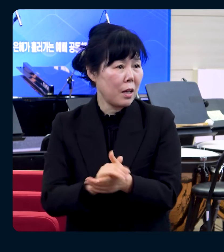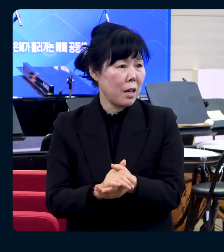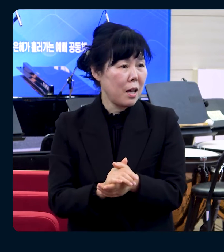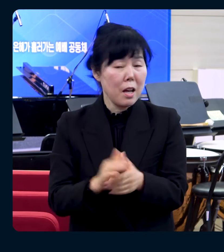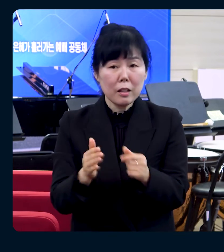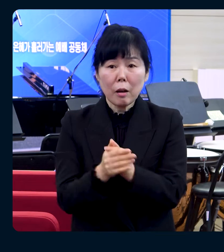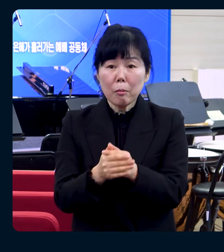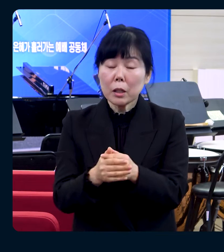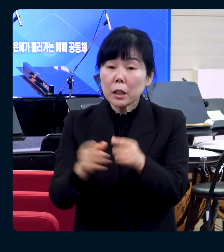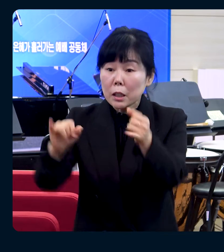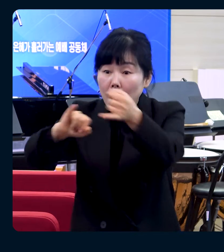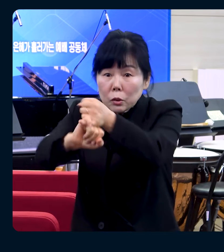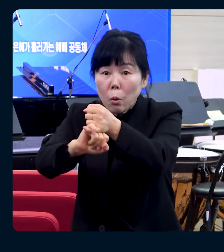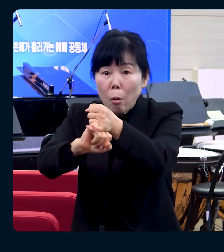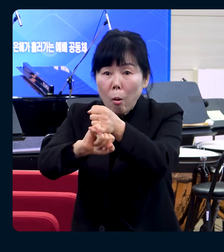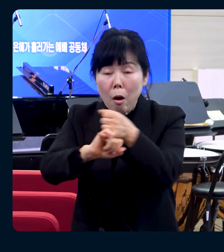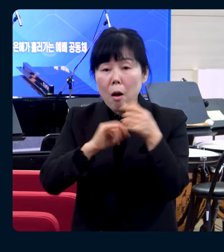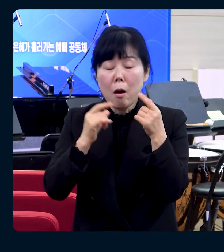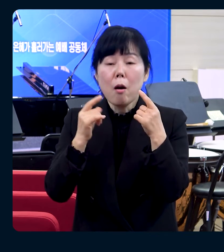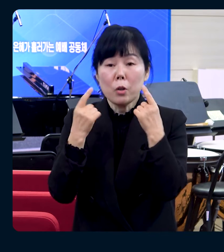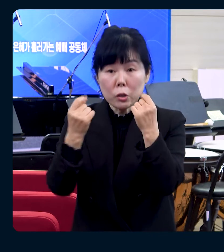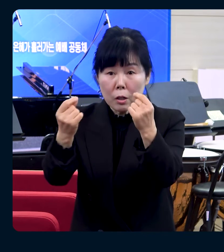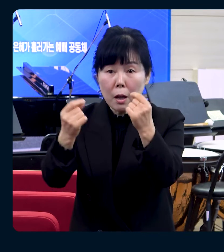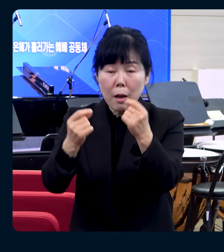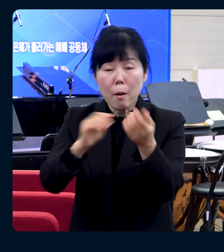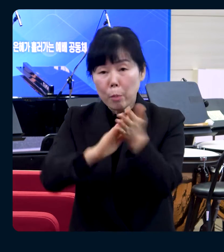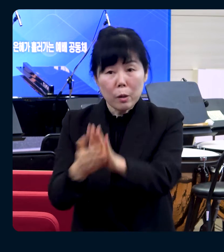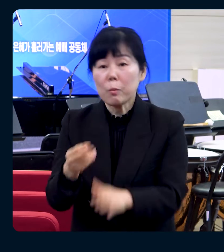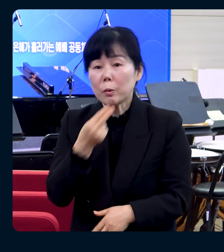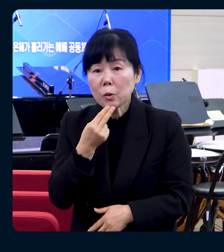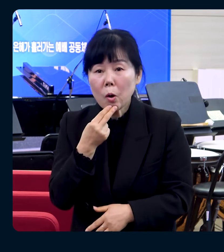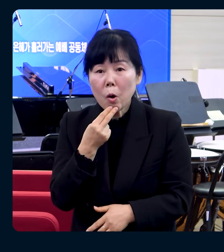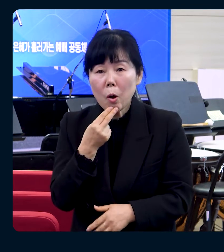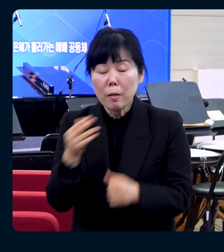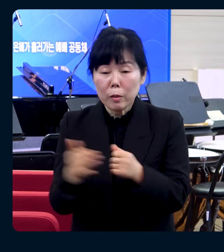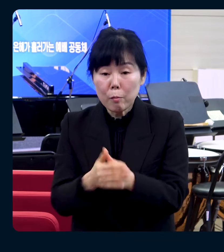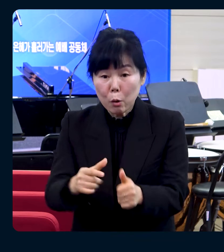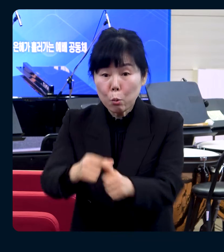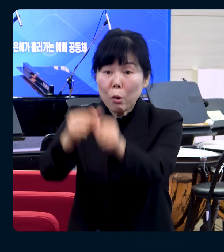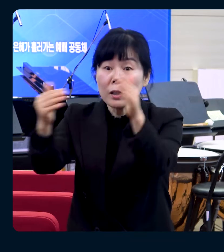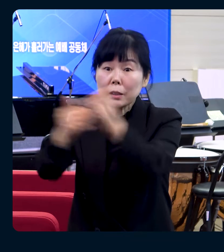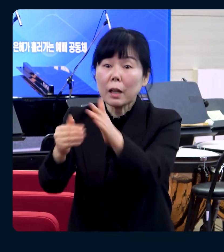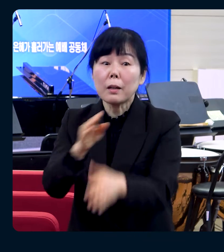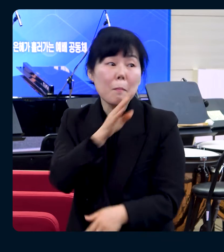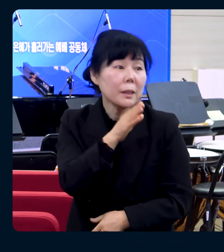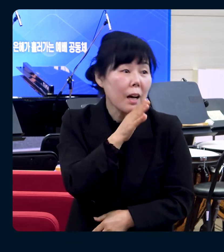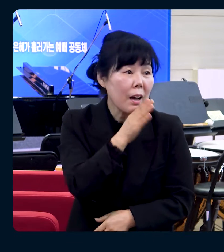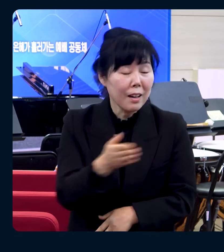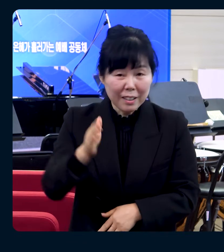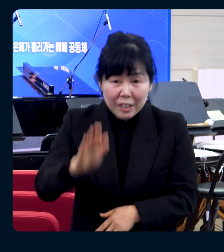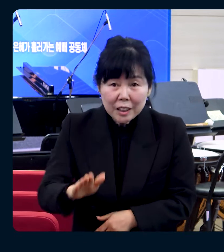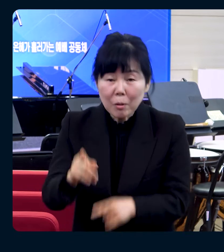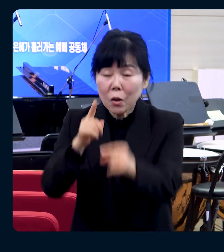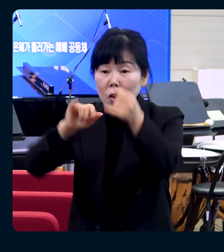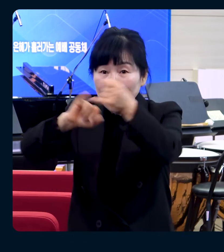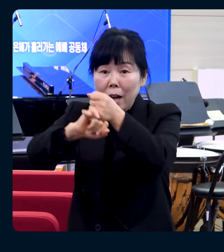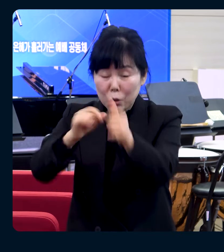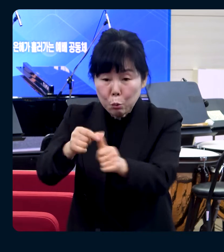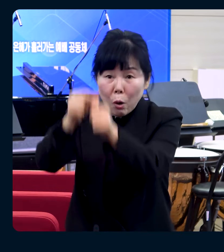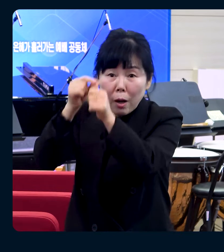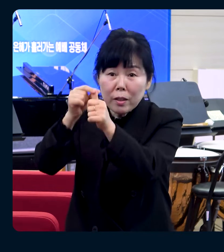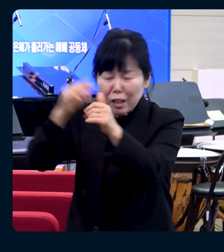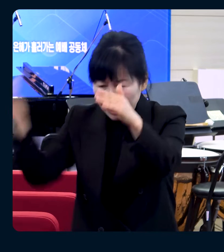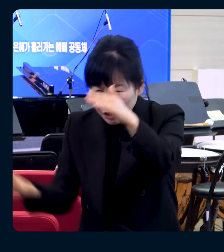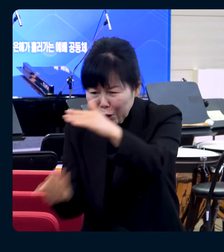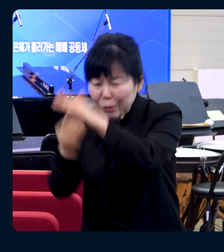없기 때문에, 그래서 말이죠, 이미 얻은 것과 마찬가지고 이미 구원받은 것과 똑같지만, 그러나 여하튼 뭐예요? 그 언약이